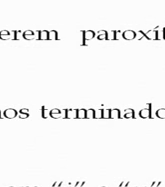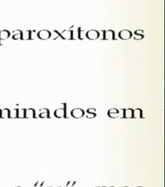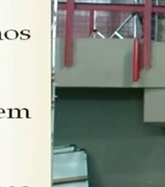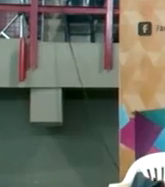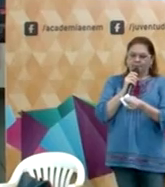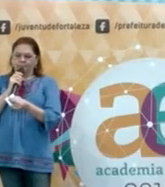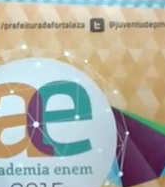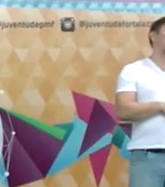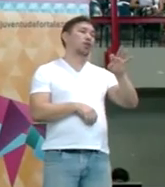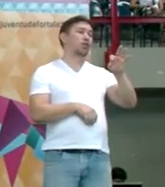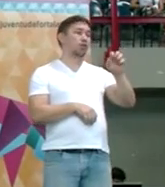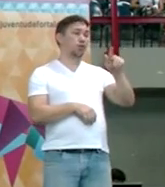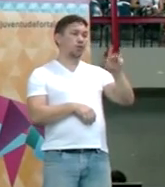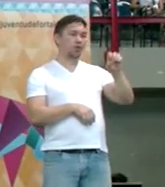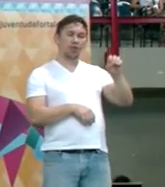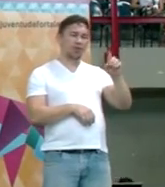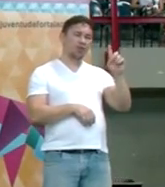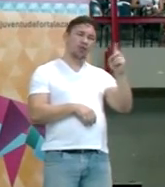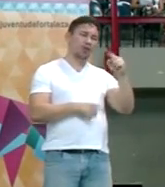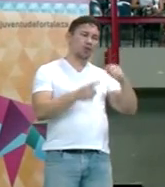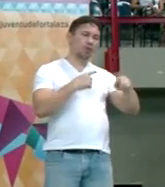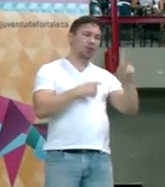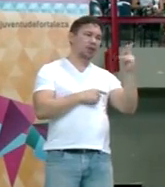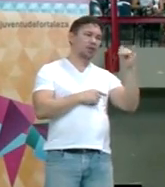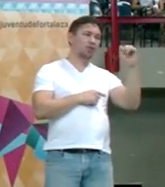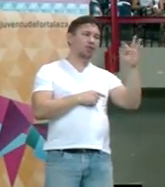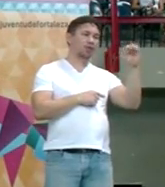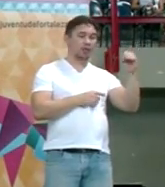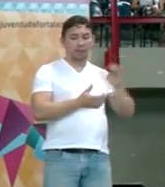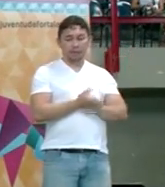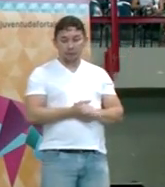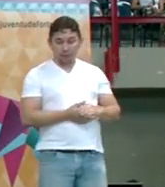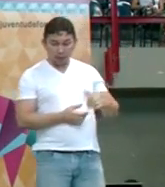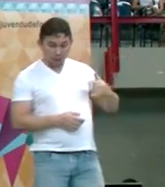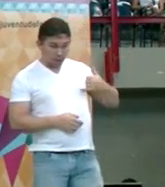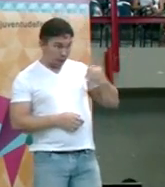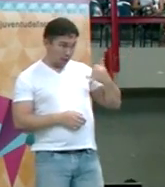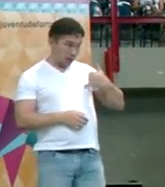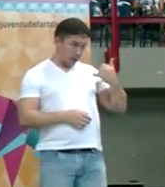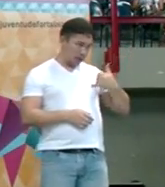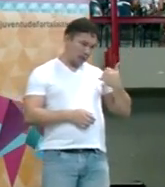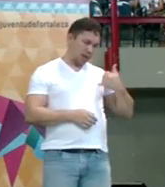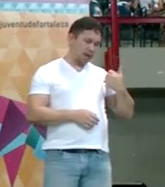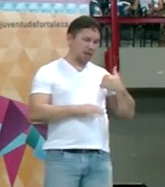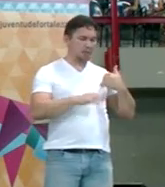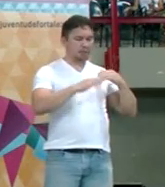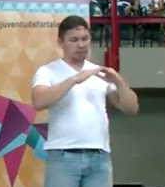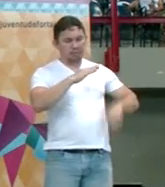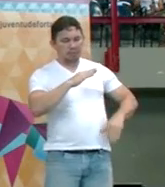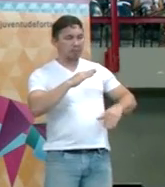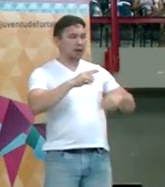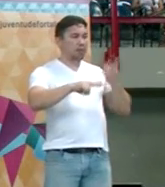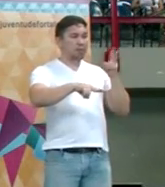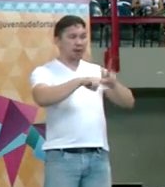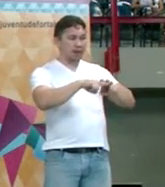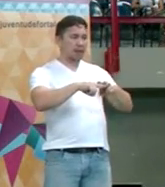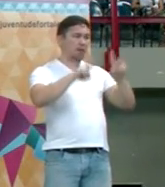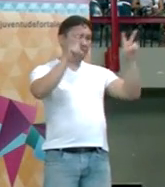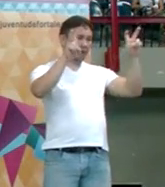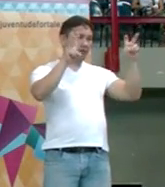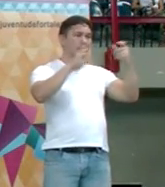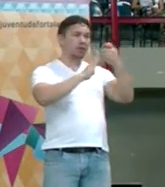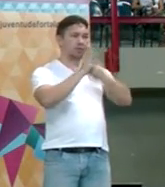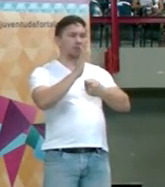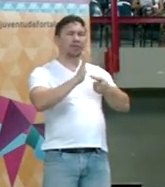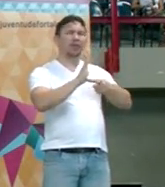correta é a B de bola. Outra pergunta. A maioridade penal pode ser um possível tema da redação do Enem? Sim. Foi um do